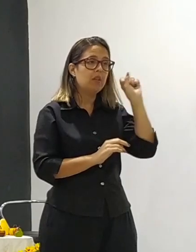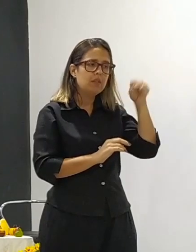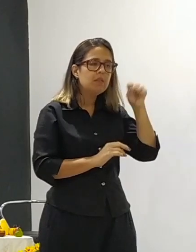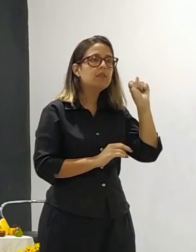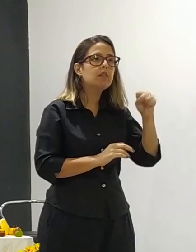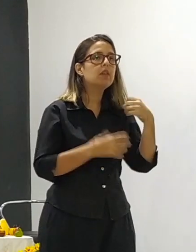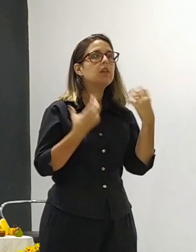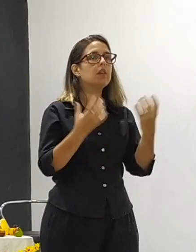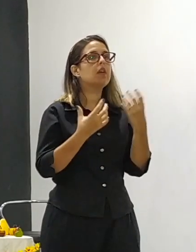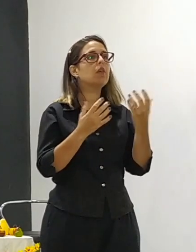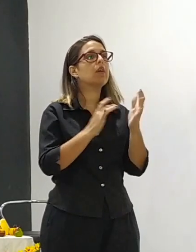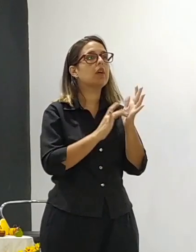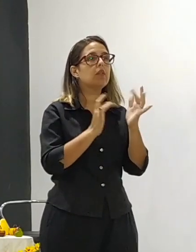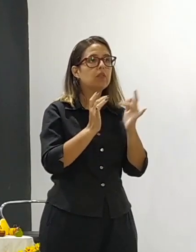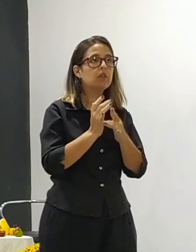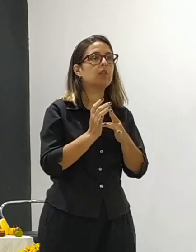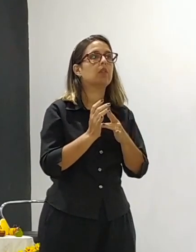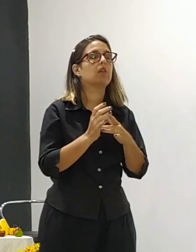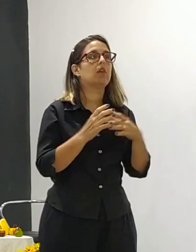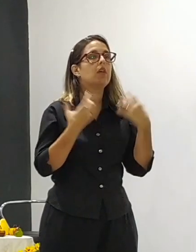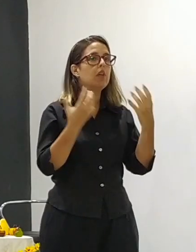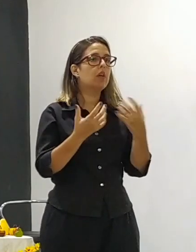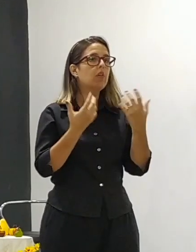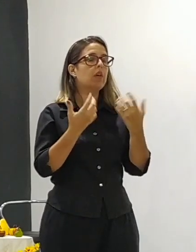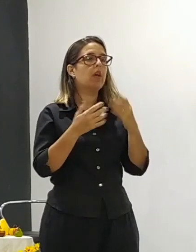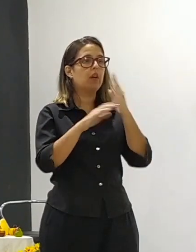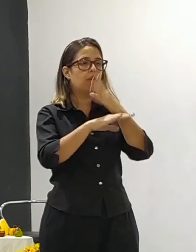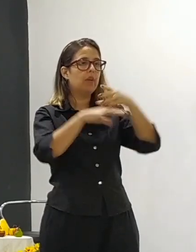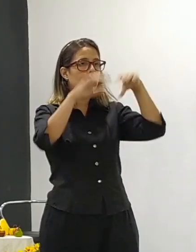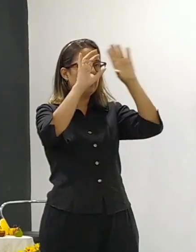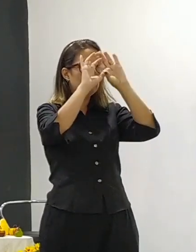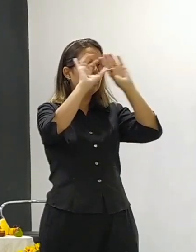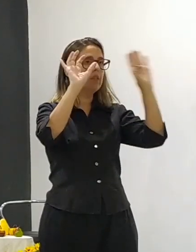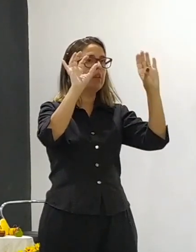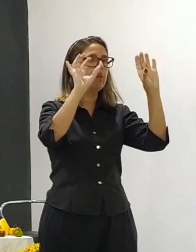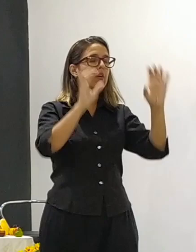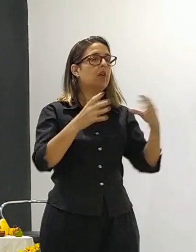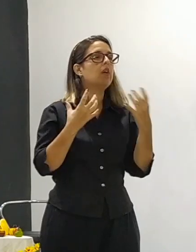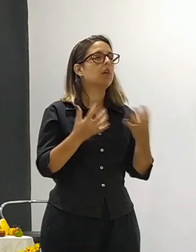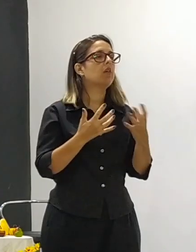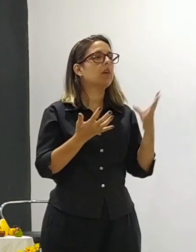Jesus. Aleluia. Eu quero o céu. Eu